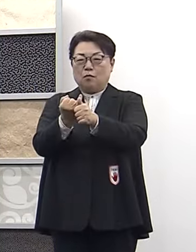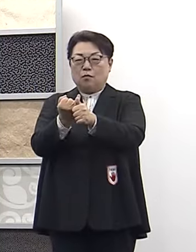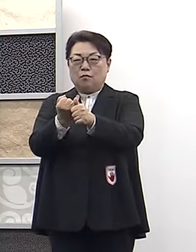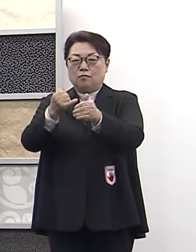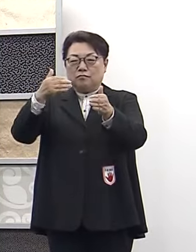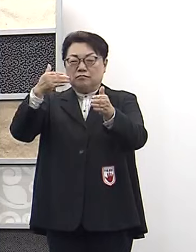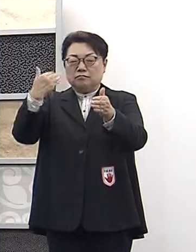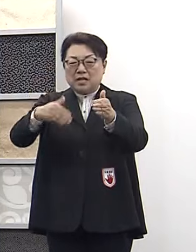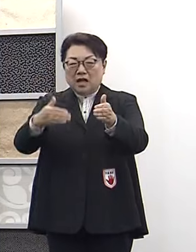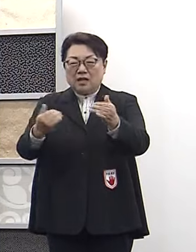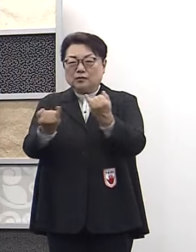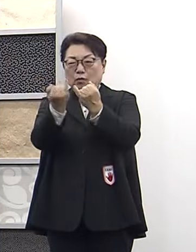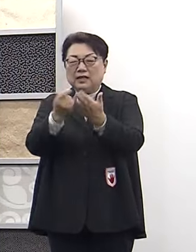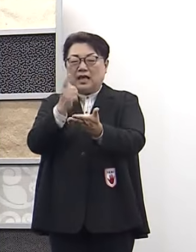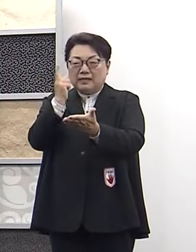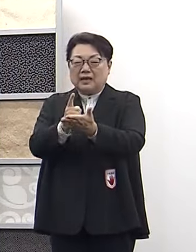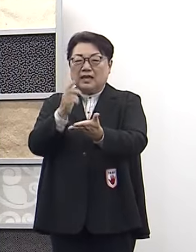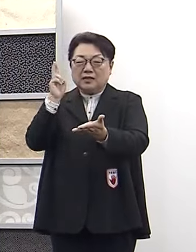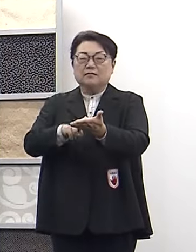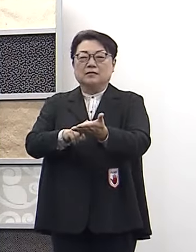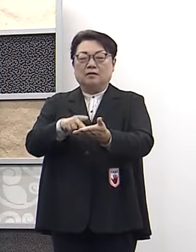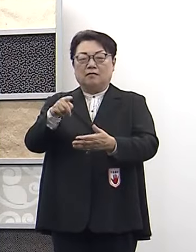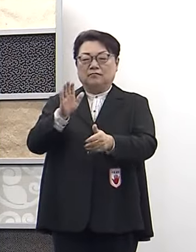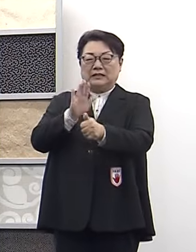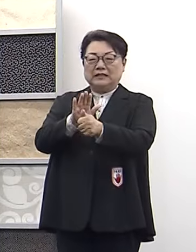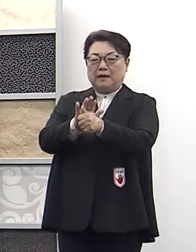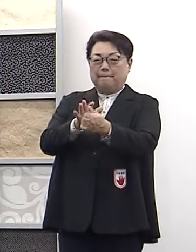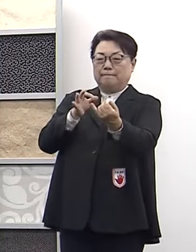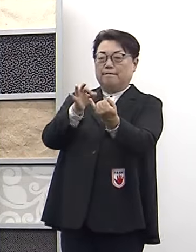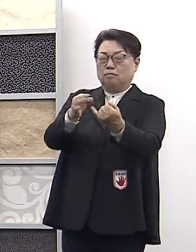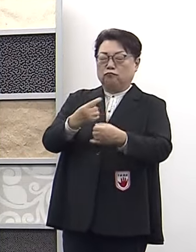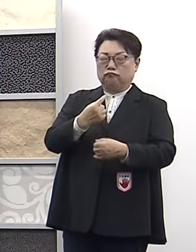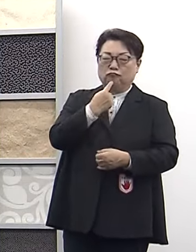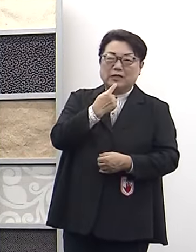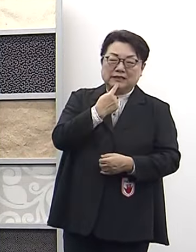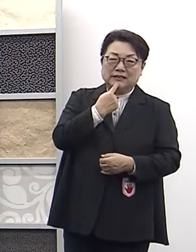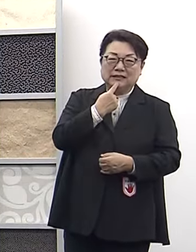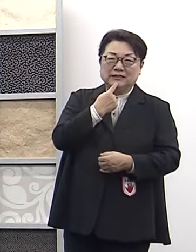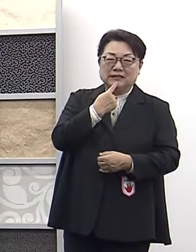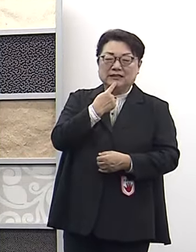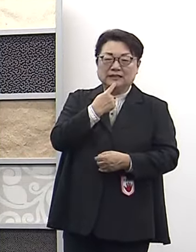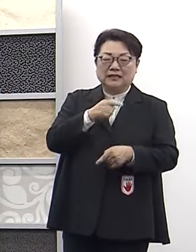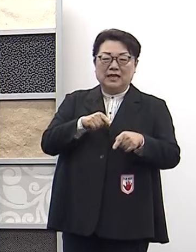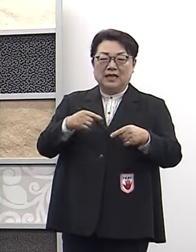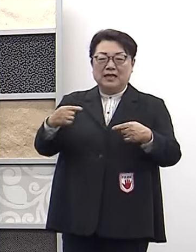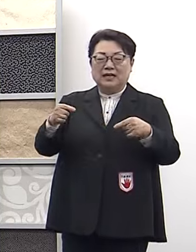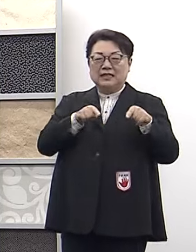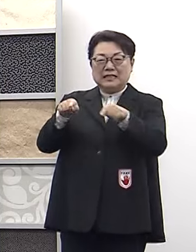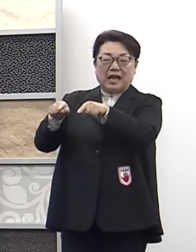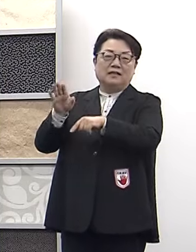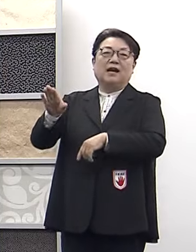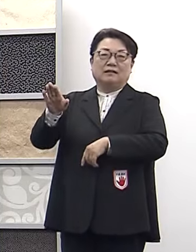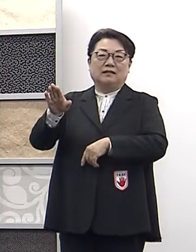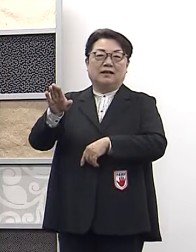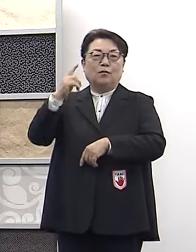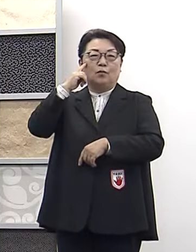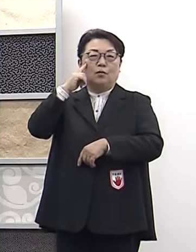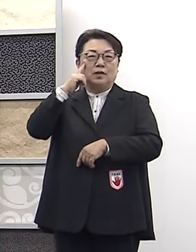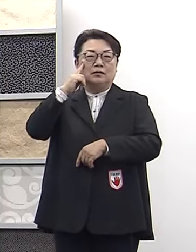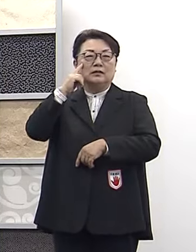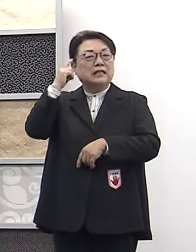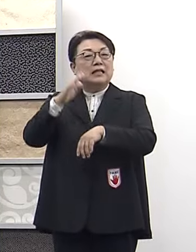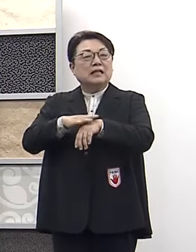みに限定して、支援金を支給するといったところに批判が集まったのかなと思います。これについての知事の受け止めをお伺